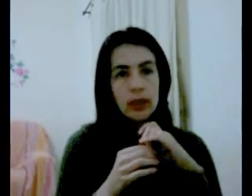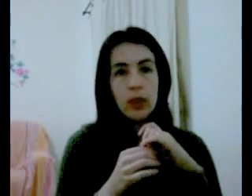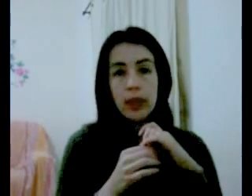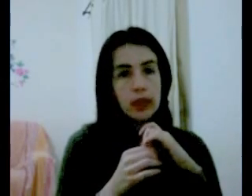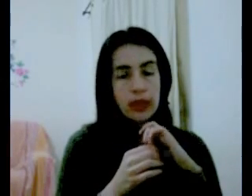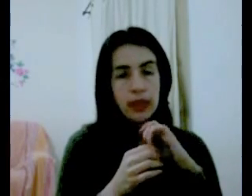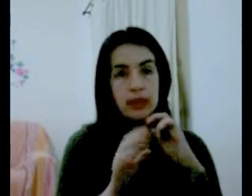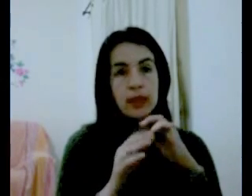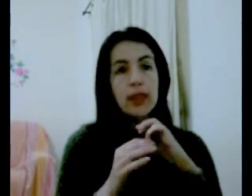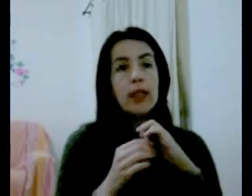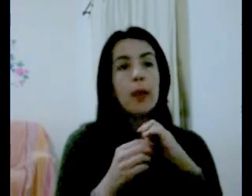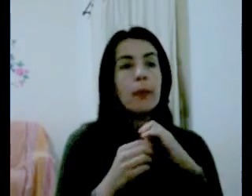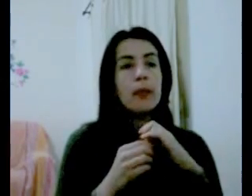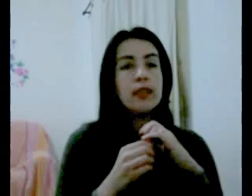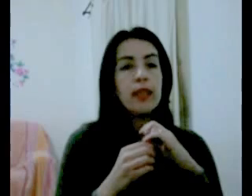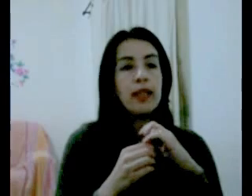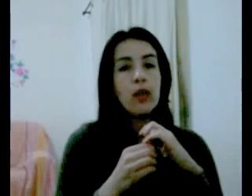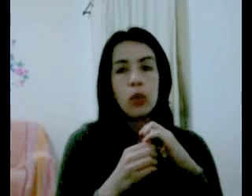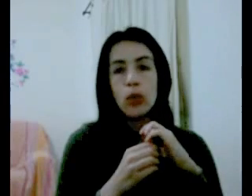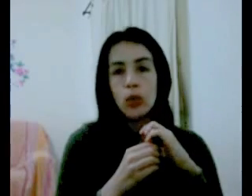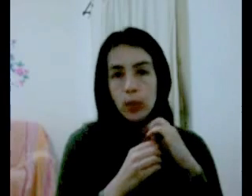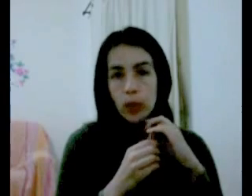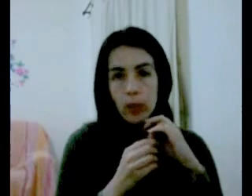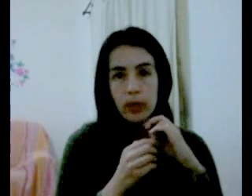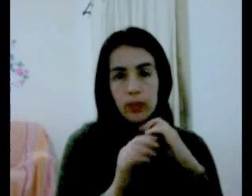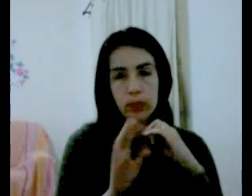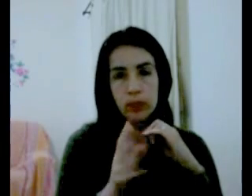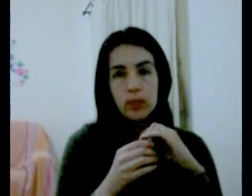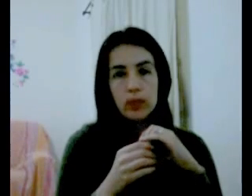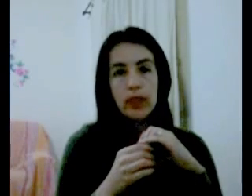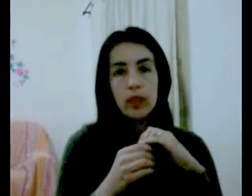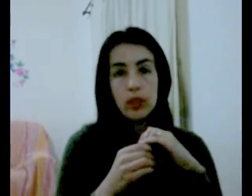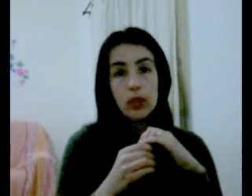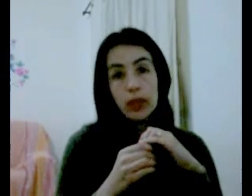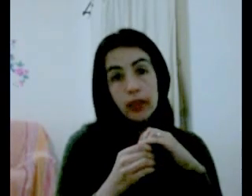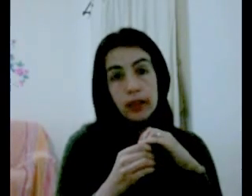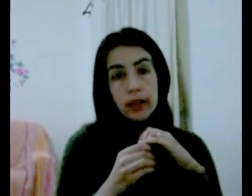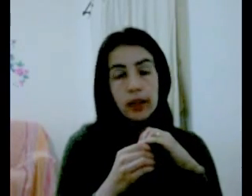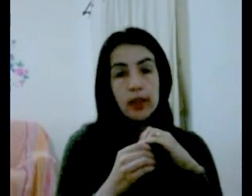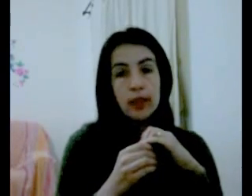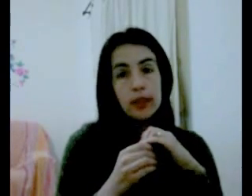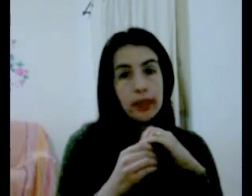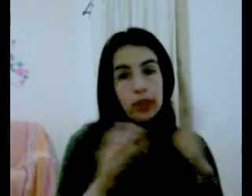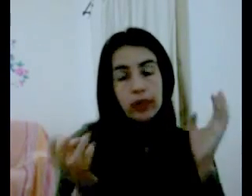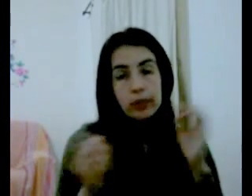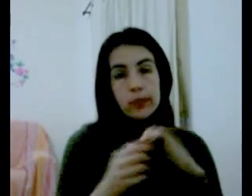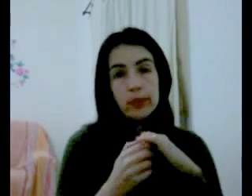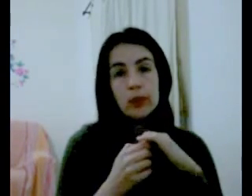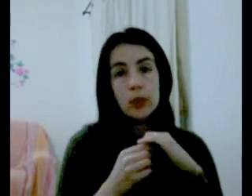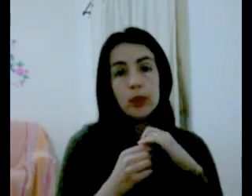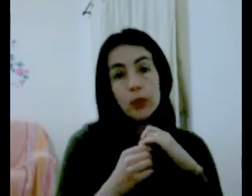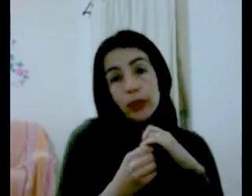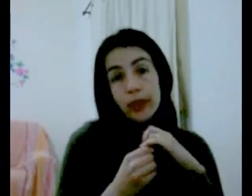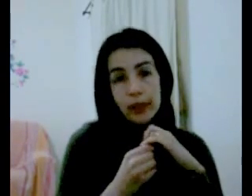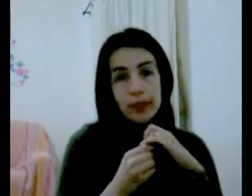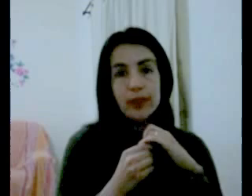então assim, não é gravidez. Mas é algum outro problema, né, que eu devo ter aí. E agora vamos descobrir,